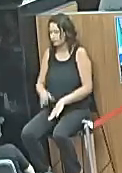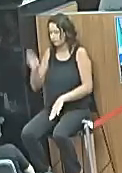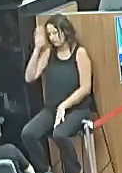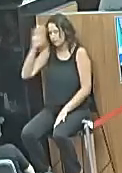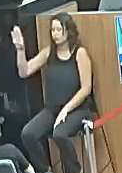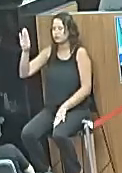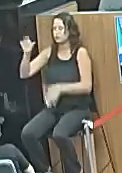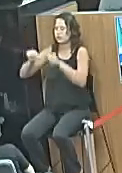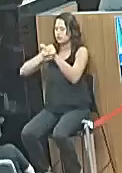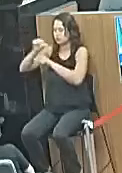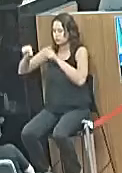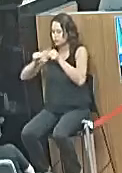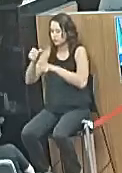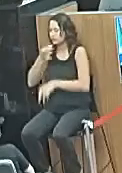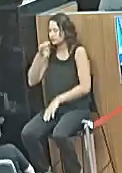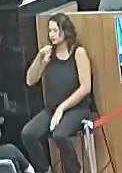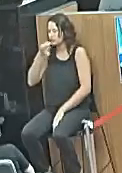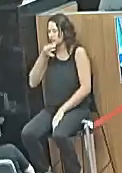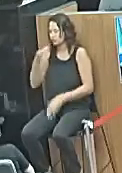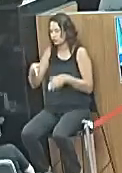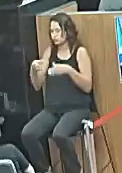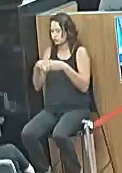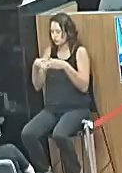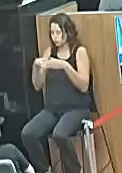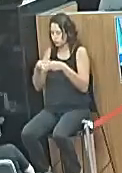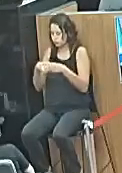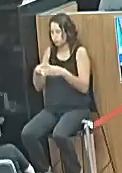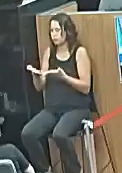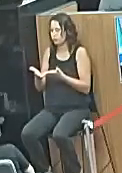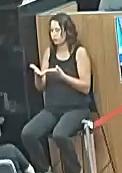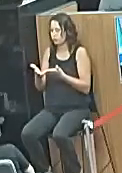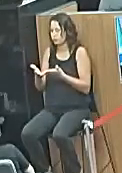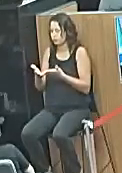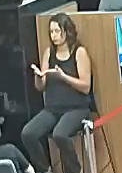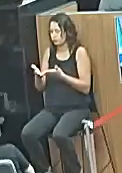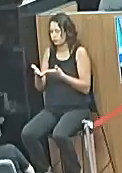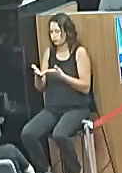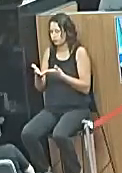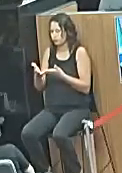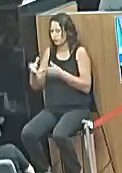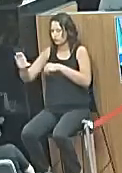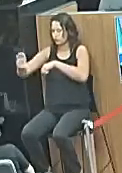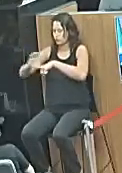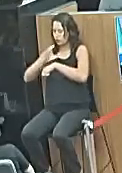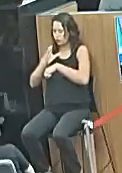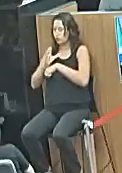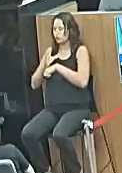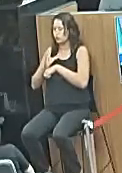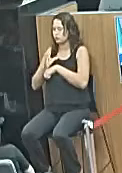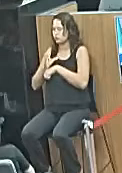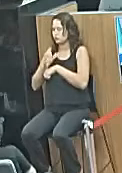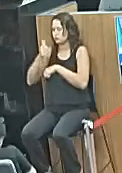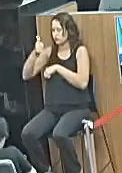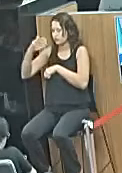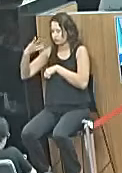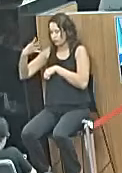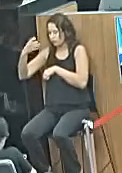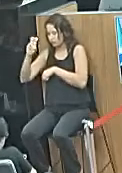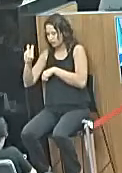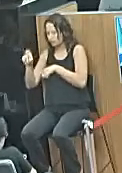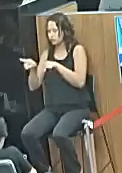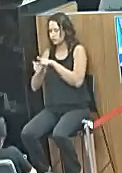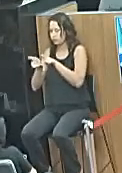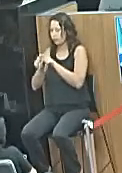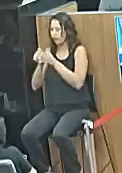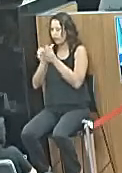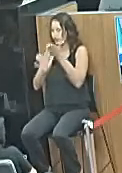principais alterações sugeridas pelo grupo foram aportar recursos na ação 4065 atividade de